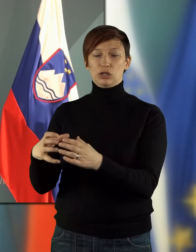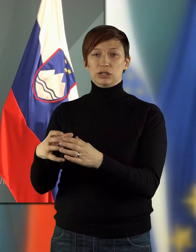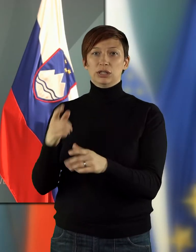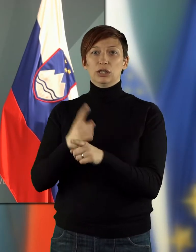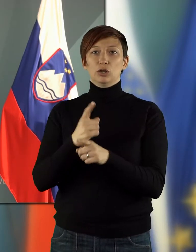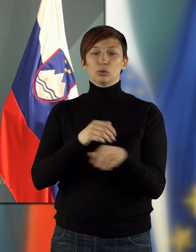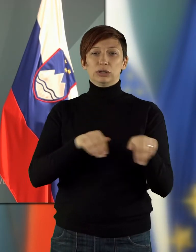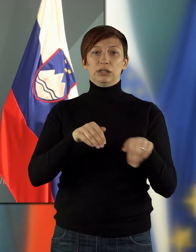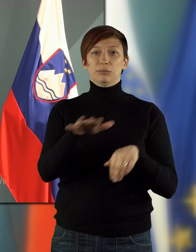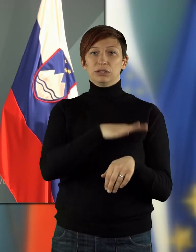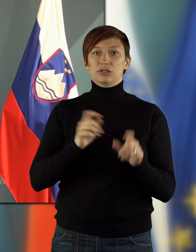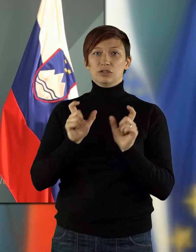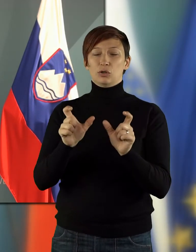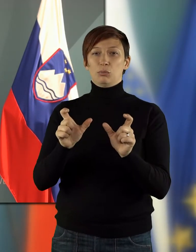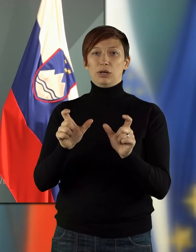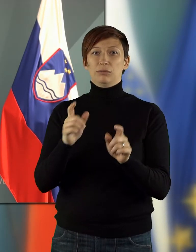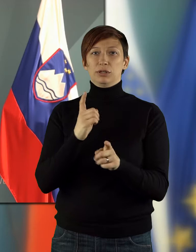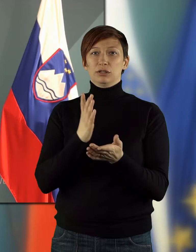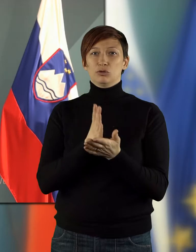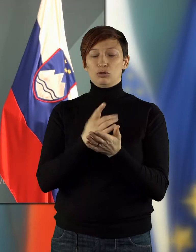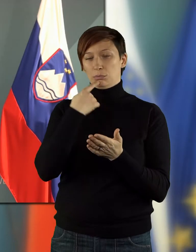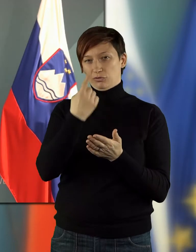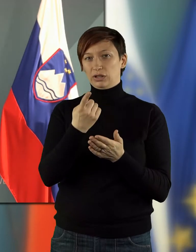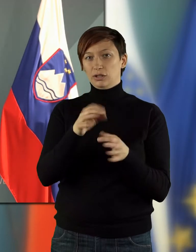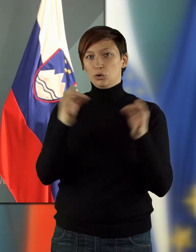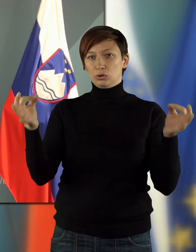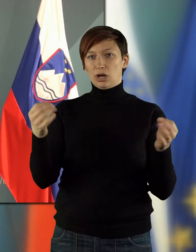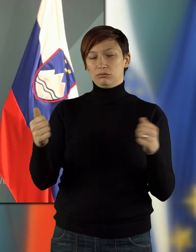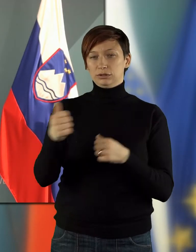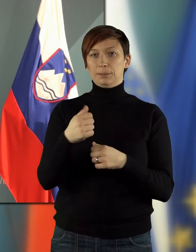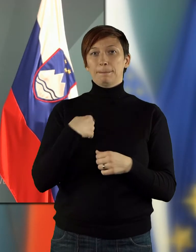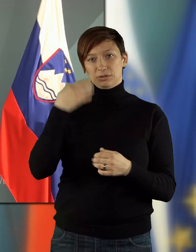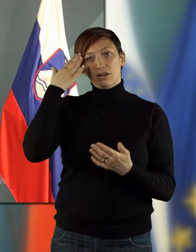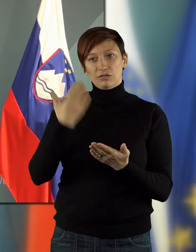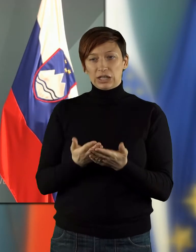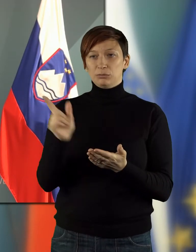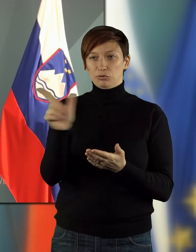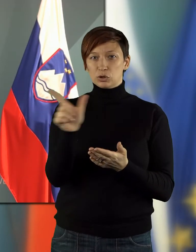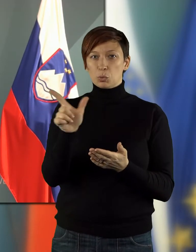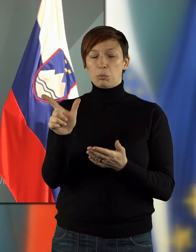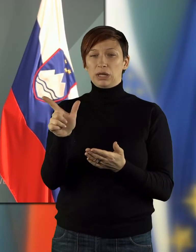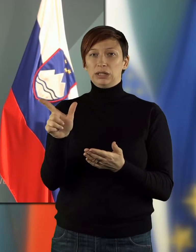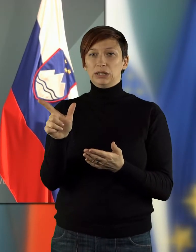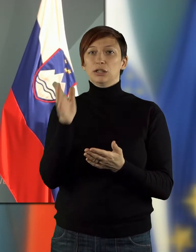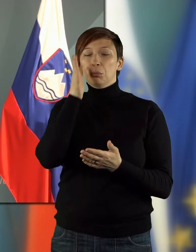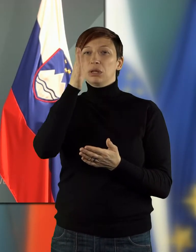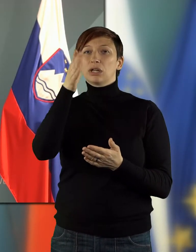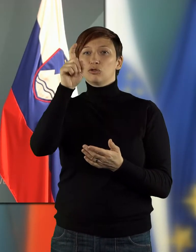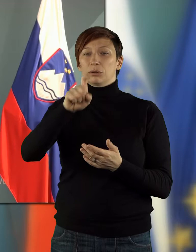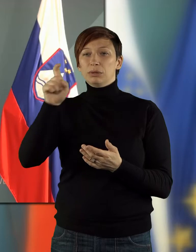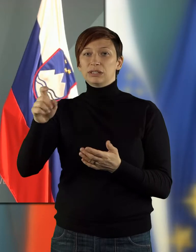slovenski vojski, tudi na ministrstvo za obrambo, jaz postavil tudi že v javnosti. Verjamem pa, da bova lahko skupaj v